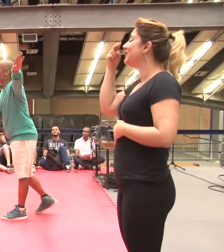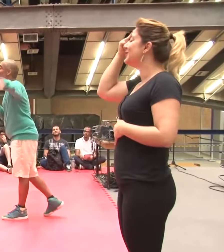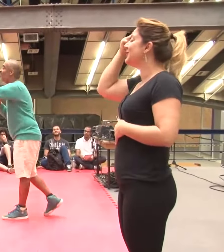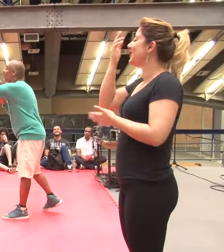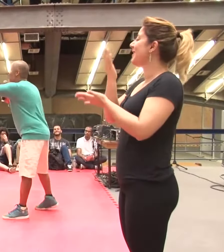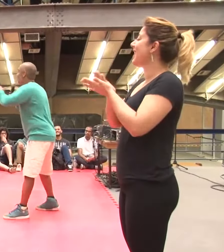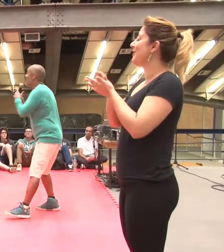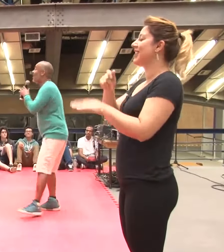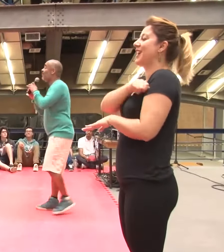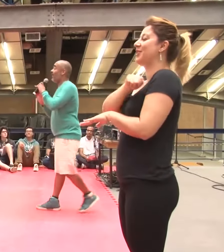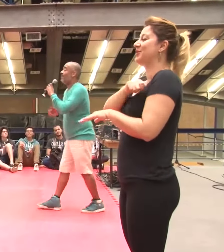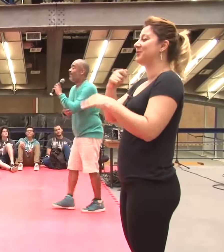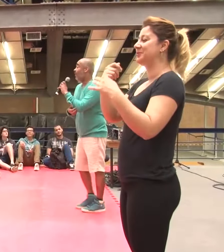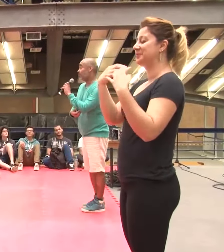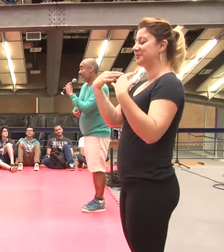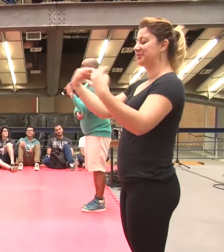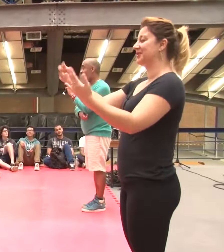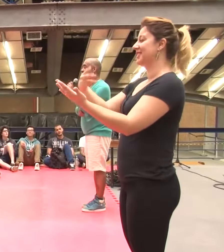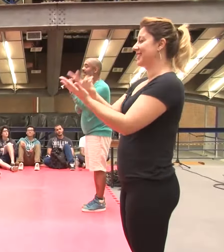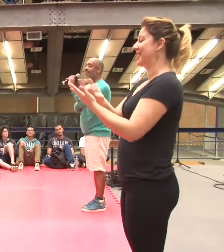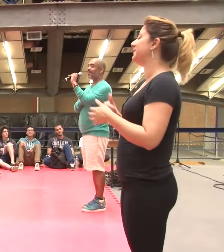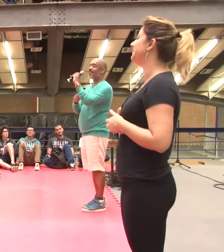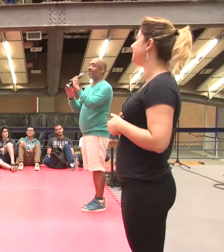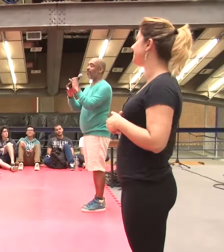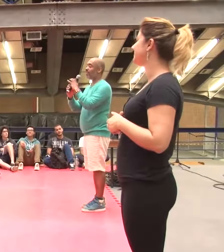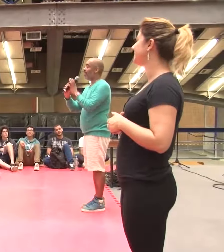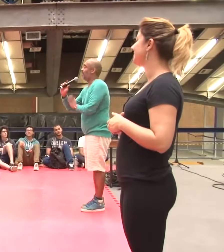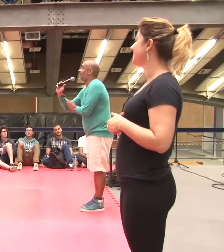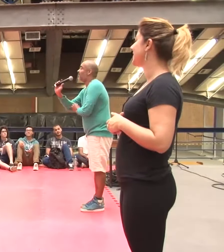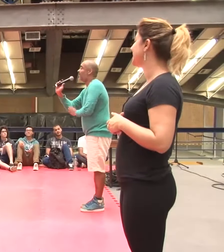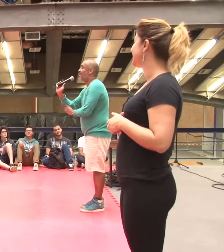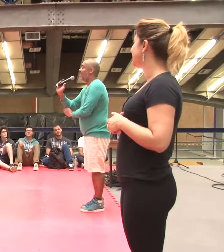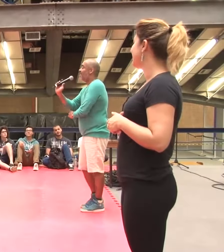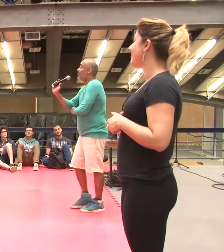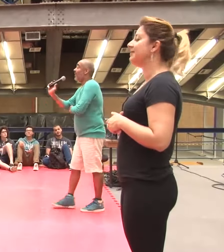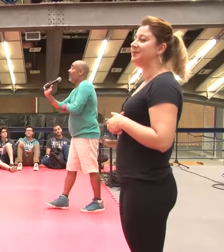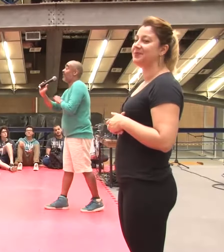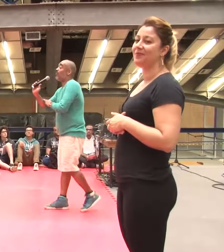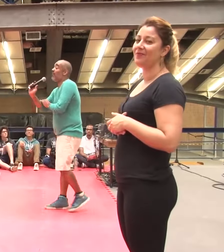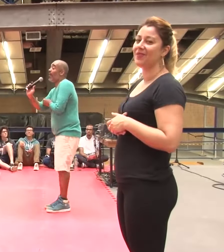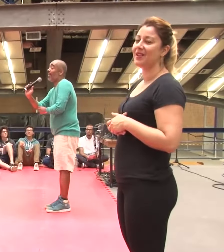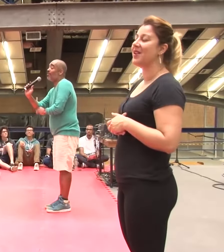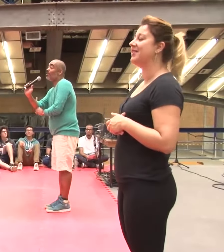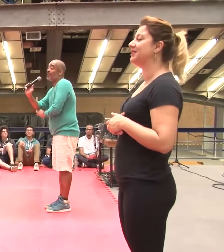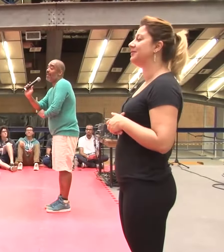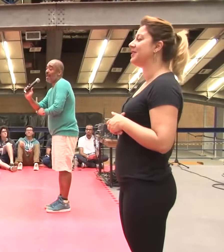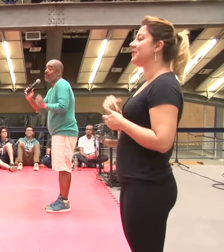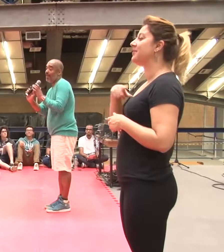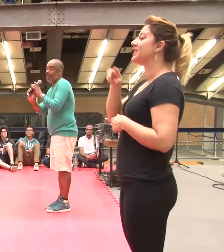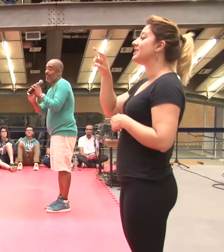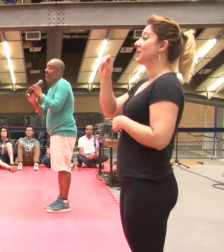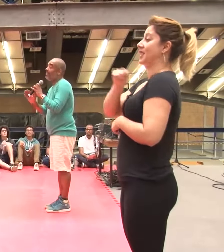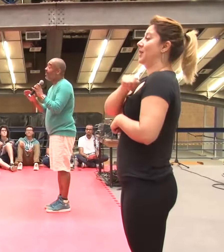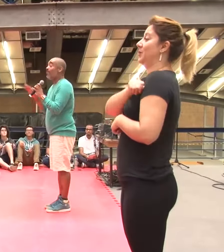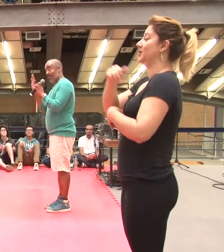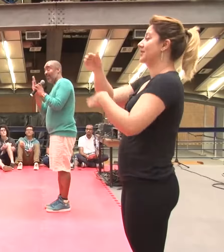alunos deitadinhos e felizes. Bem, na USP não dá, né? Infelizmente. Tem 50 alunos numa sala que quase